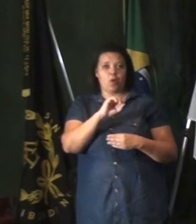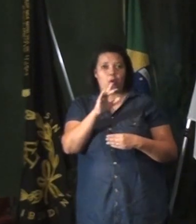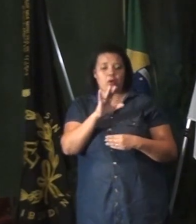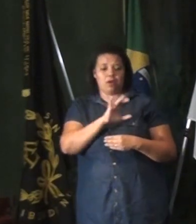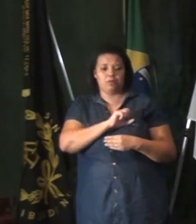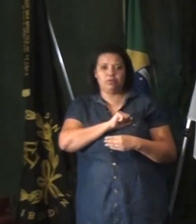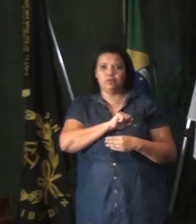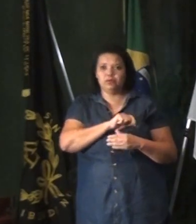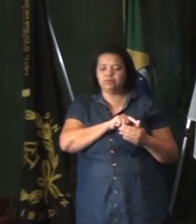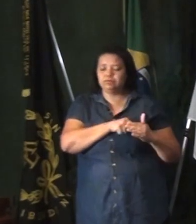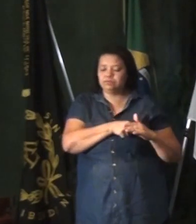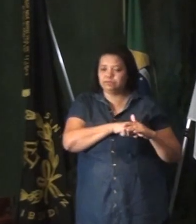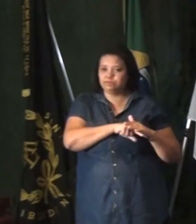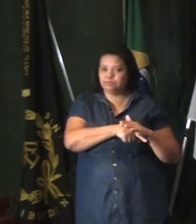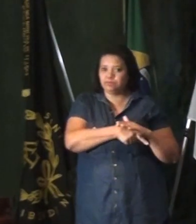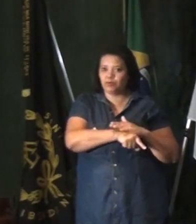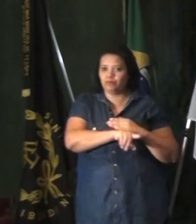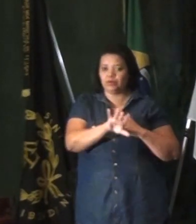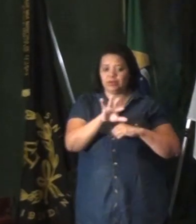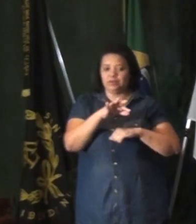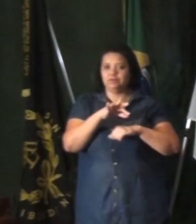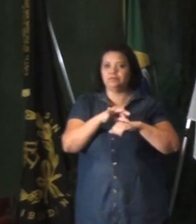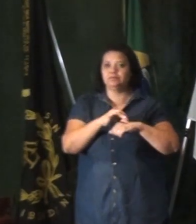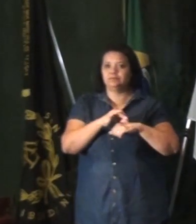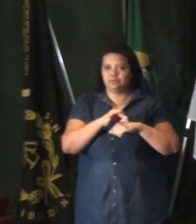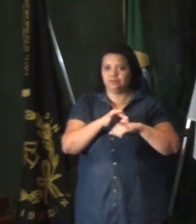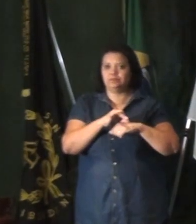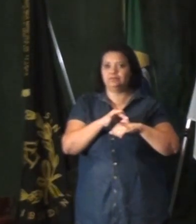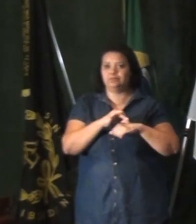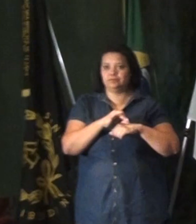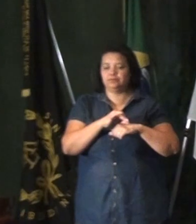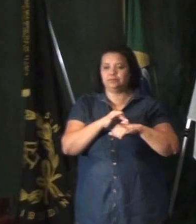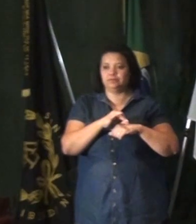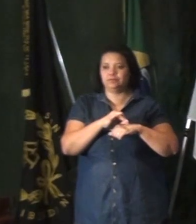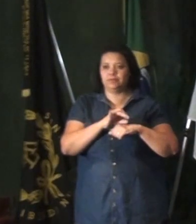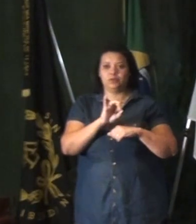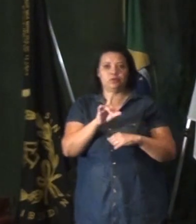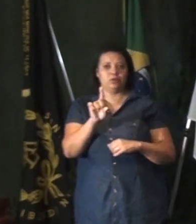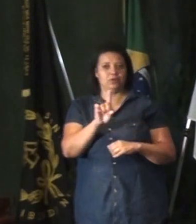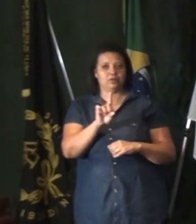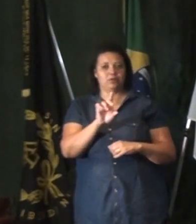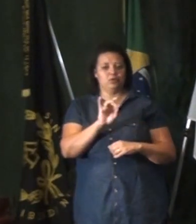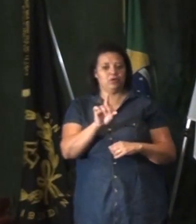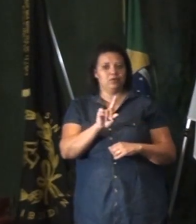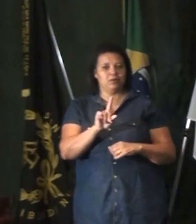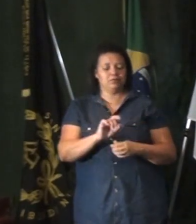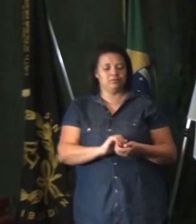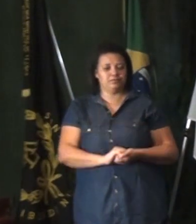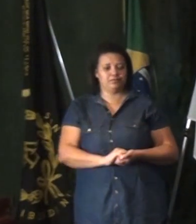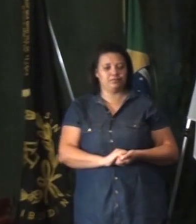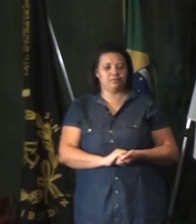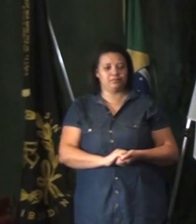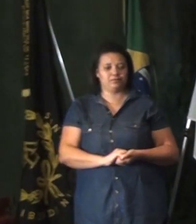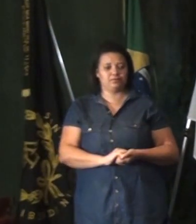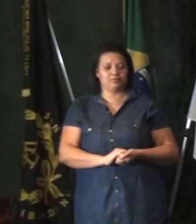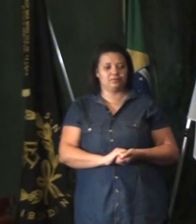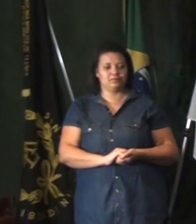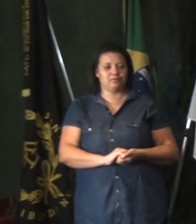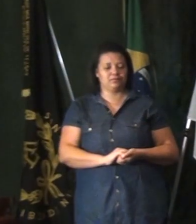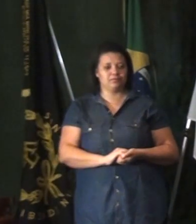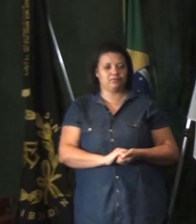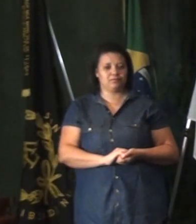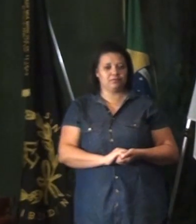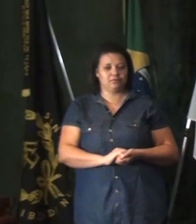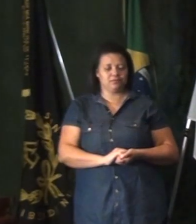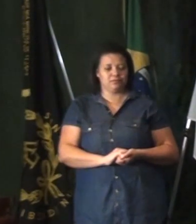profundo mesmo, carnal até, mas não só. Isso esteve fora